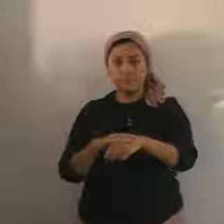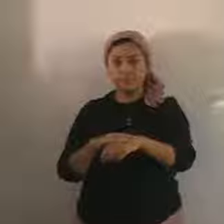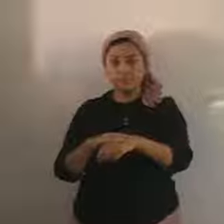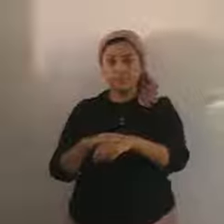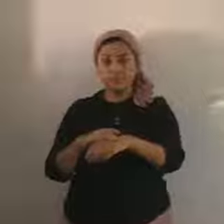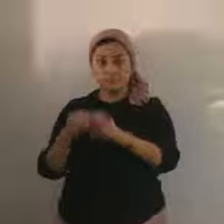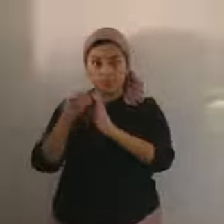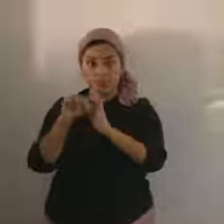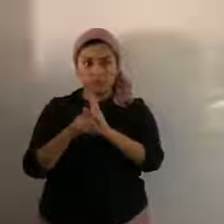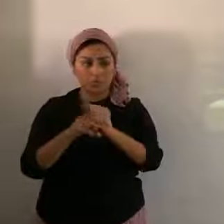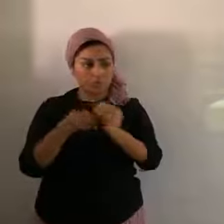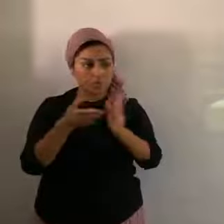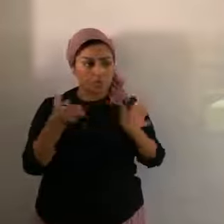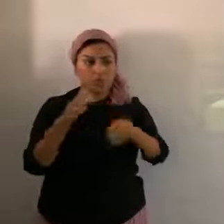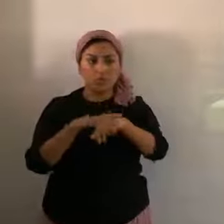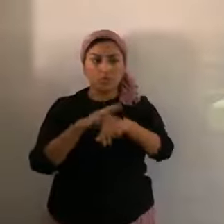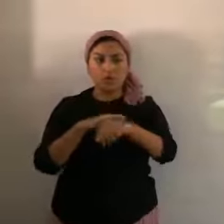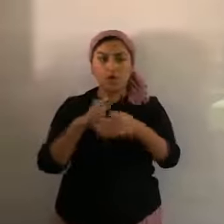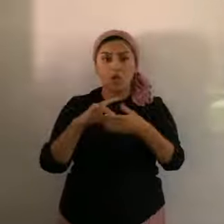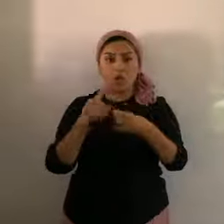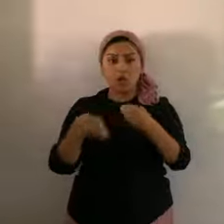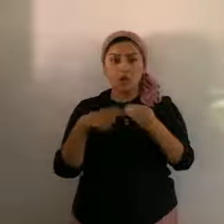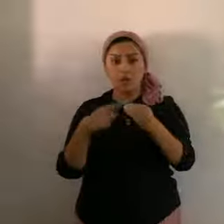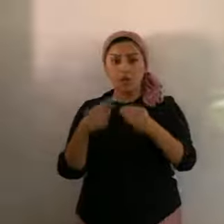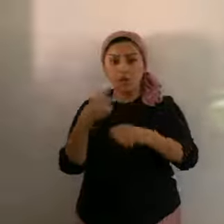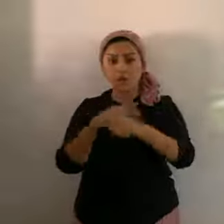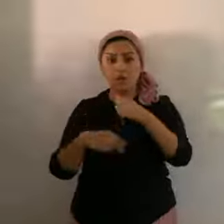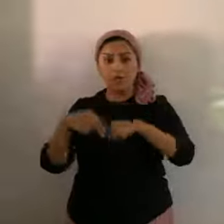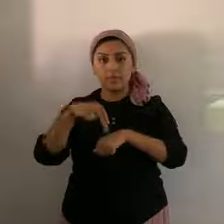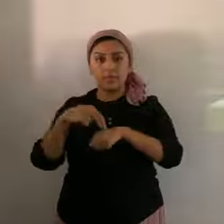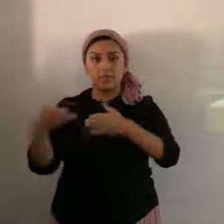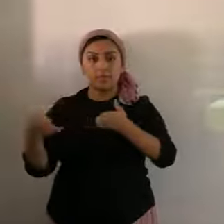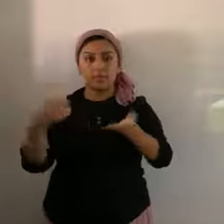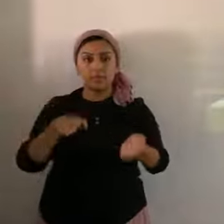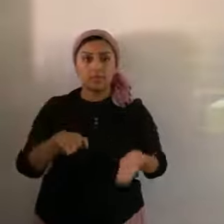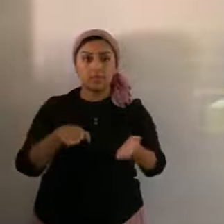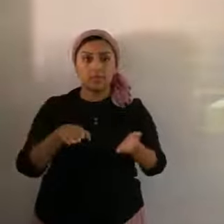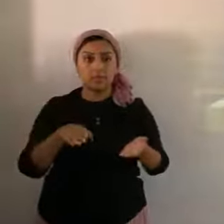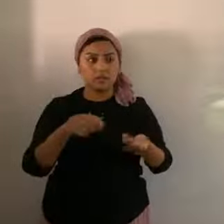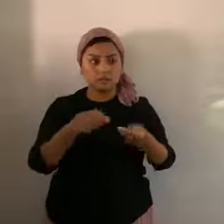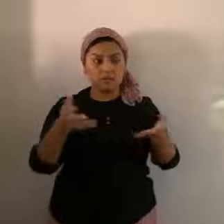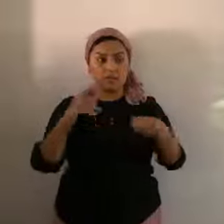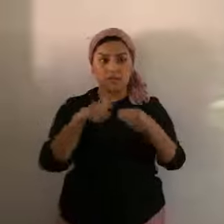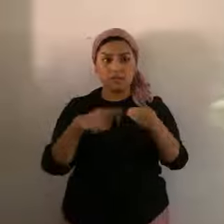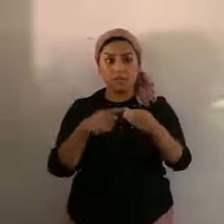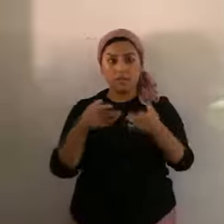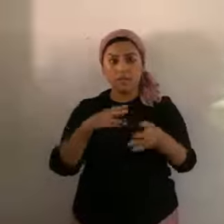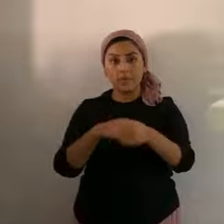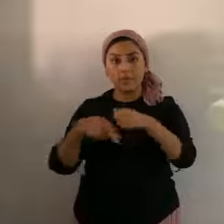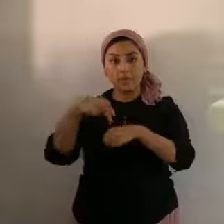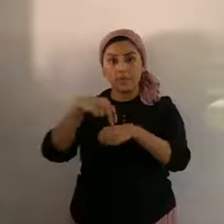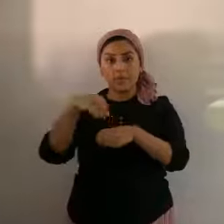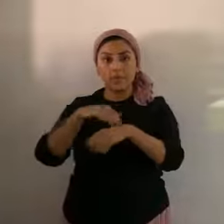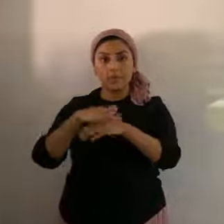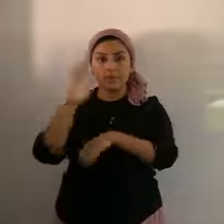No os habló Moshe sobre la resurrección de los muertos, sobre la resurrección de los muertos en la zarza.